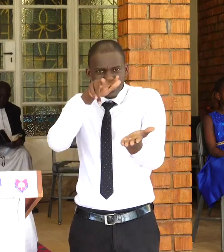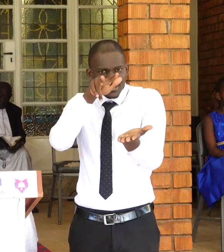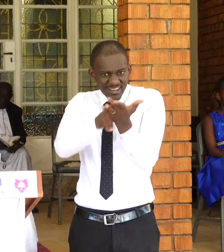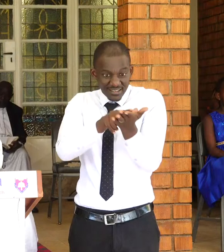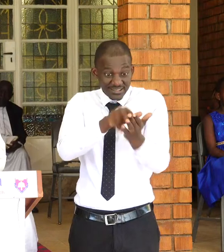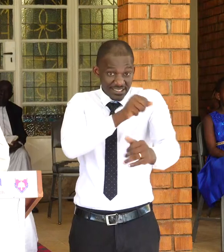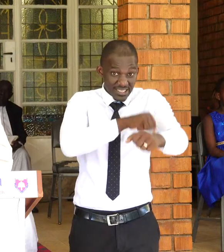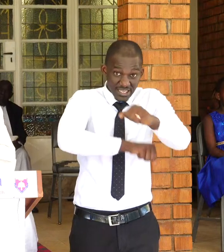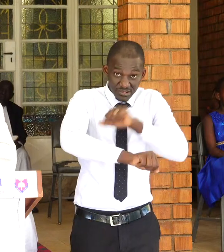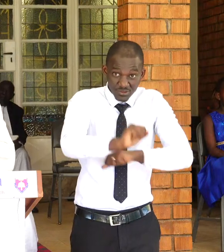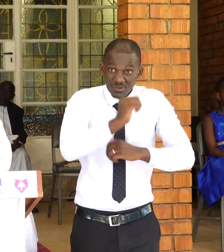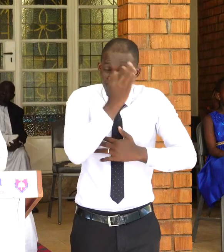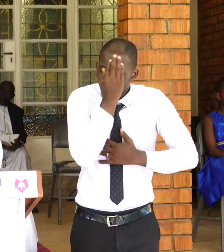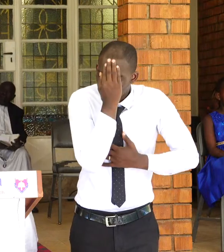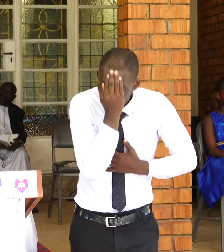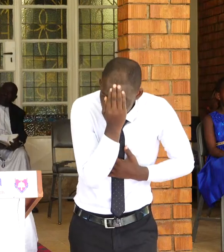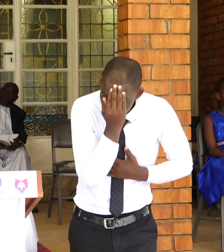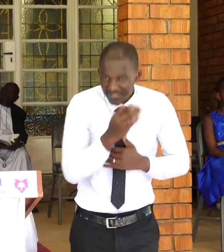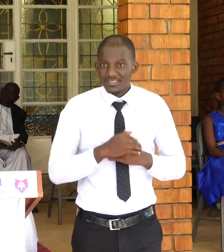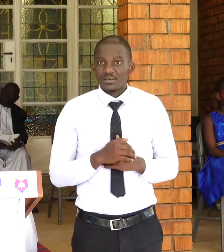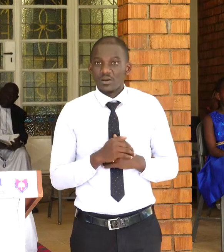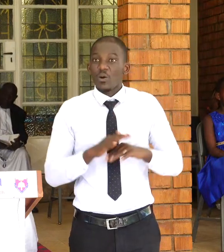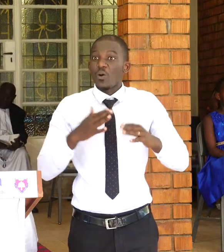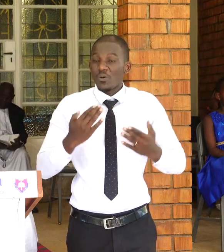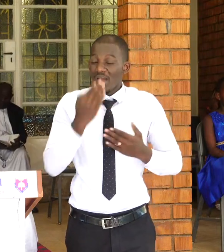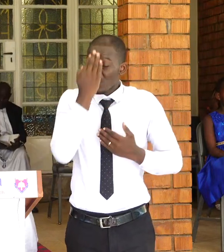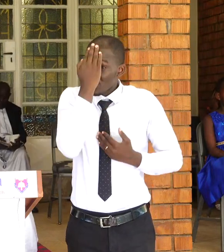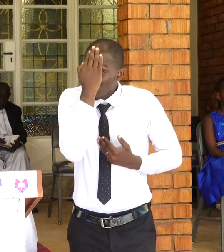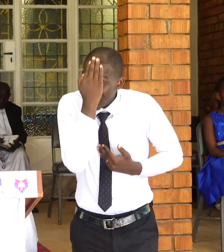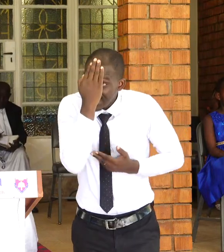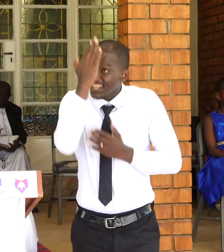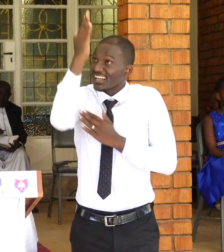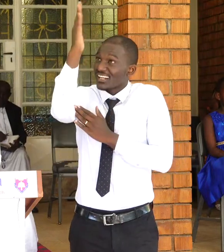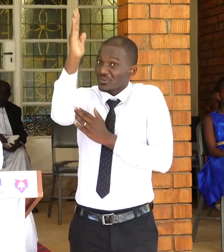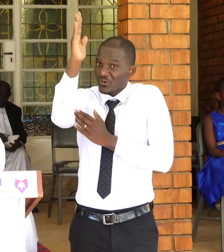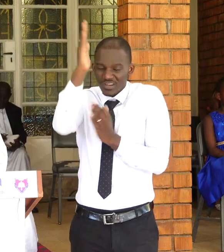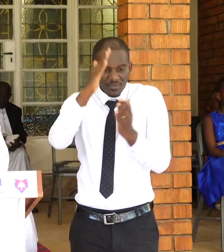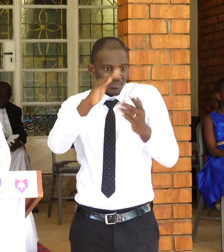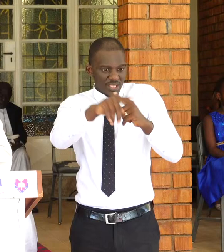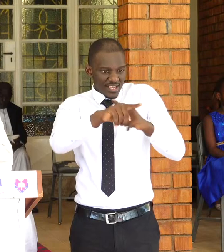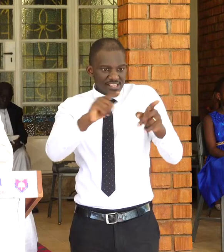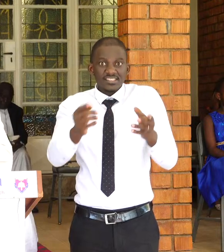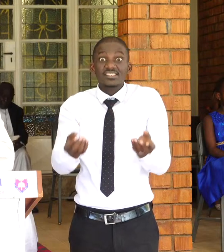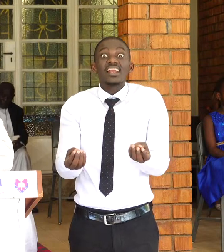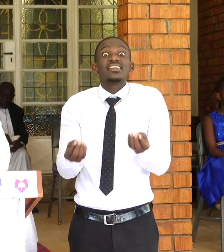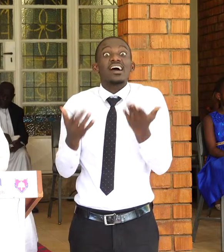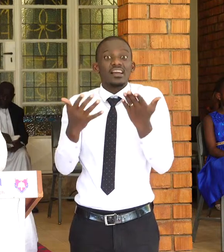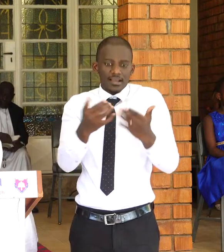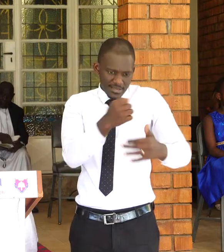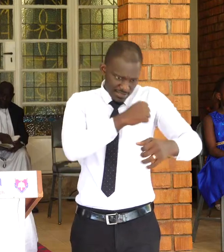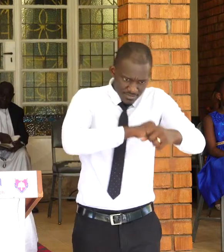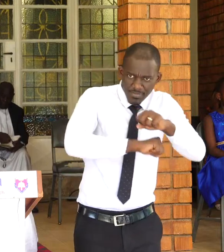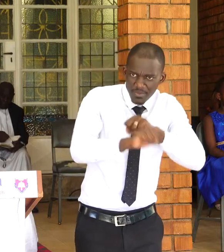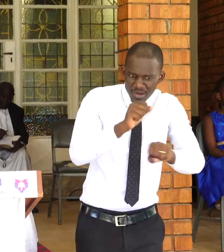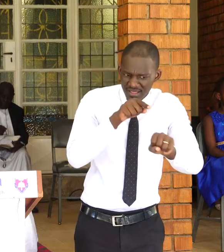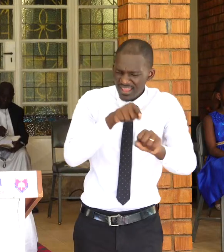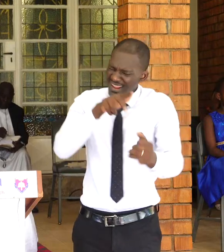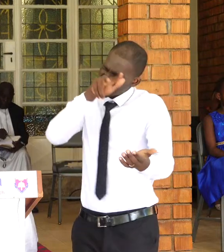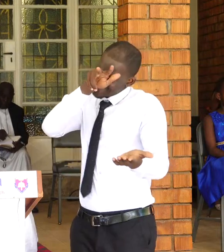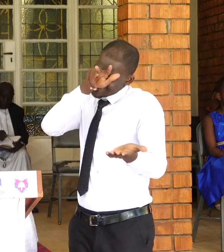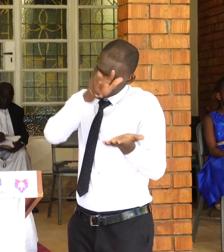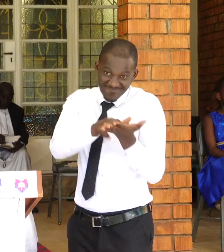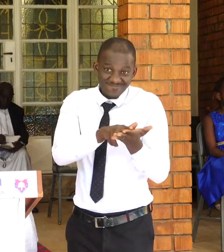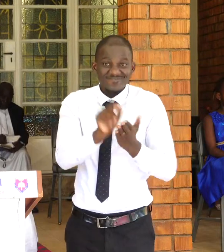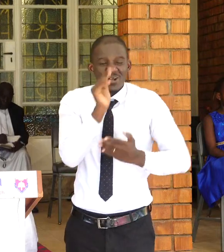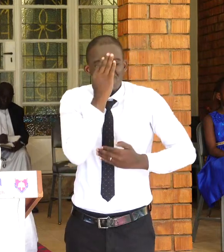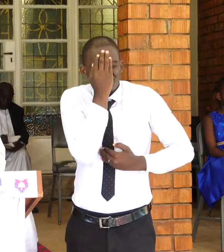ekikolwa eky'obugonvu oba okugondera Katonda. Saddaaka kikolwa ekikakasa